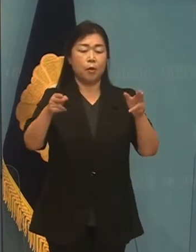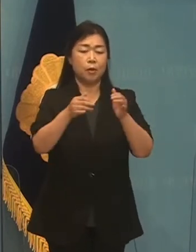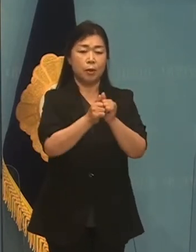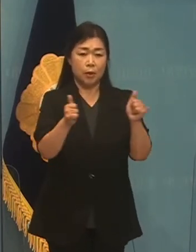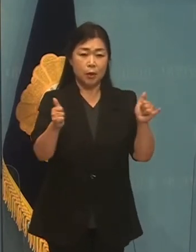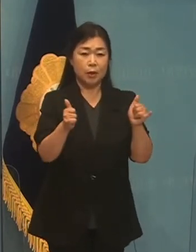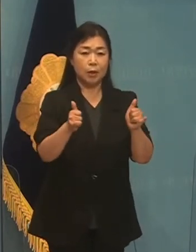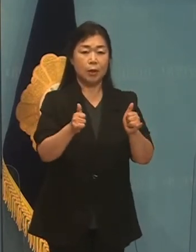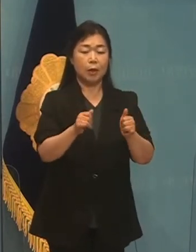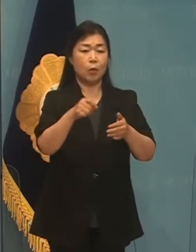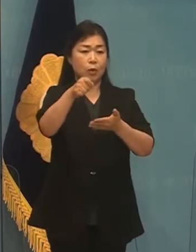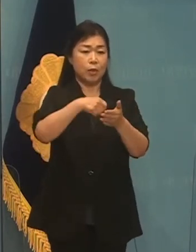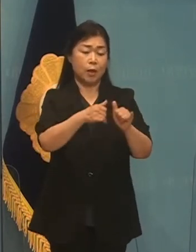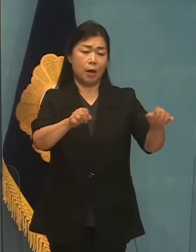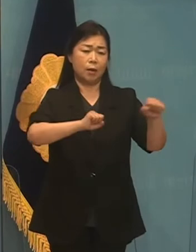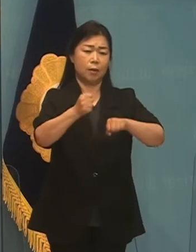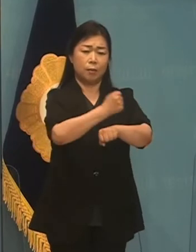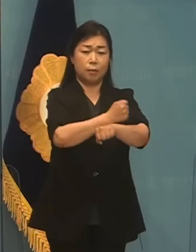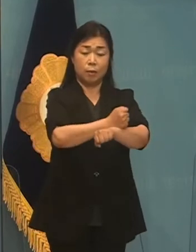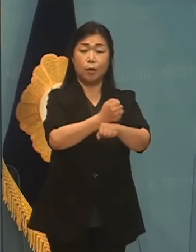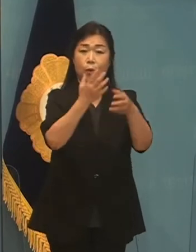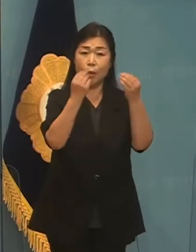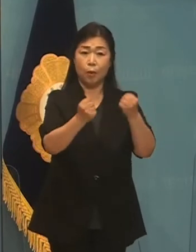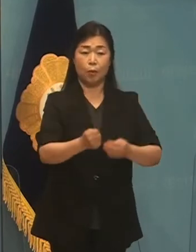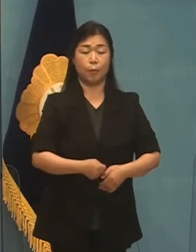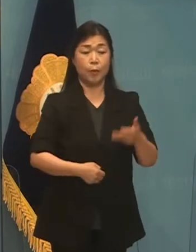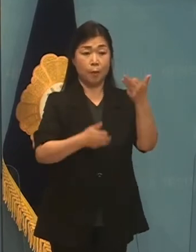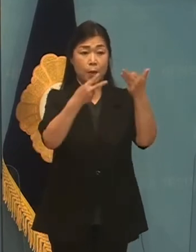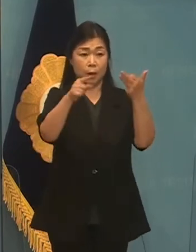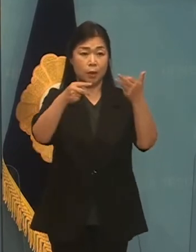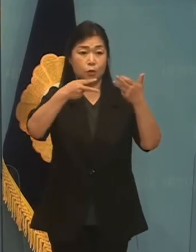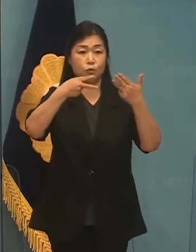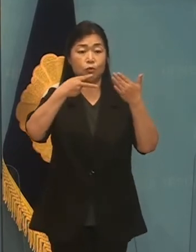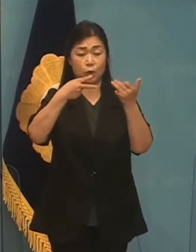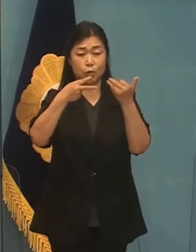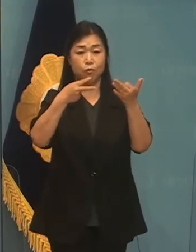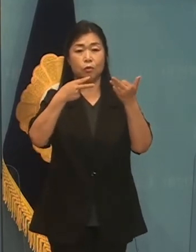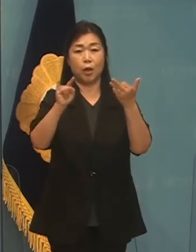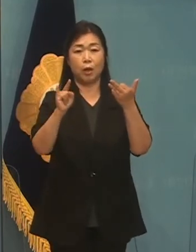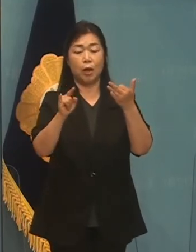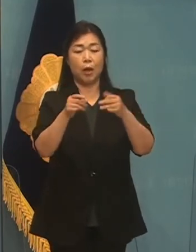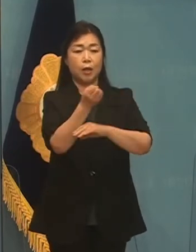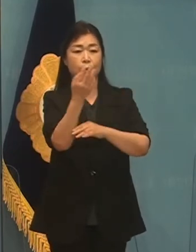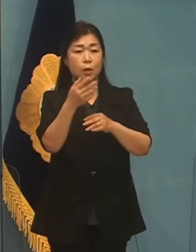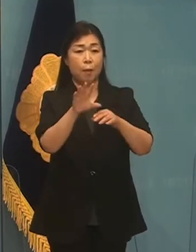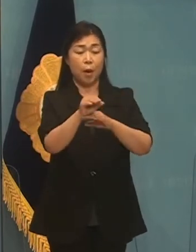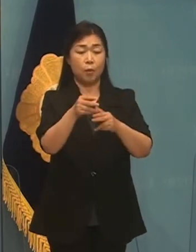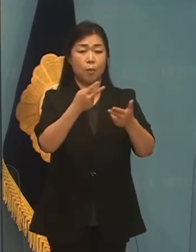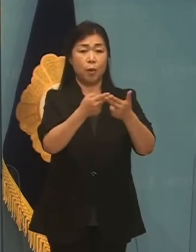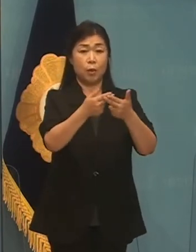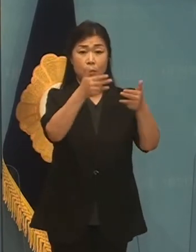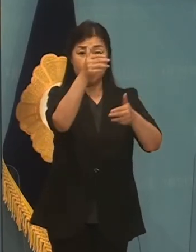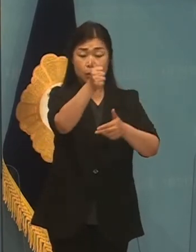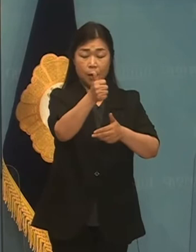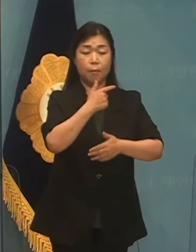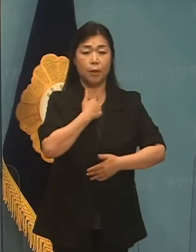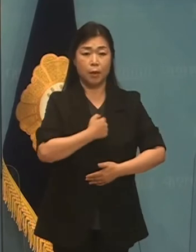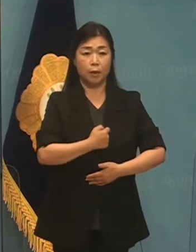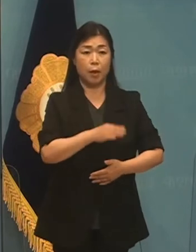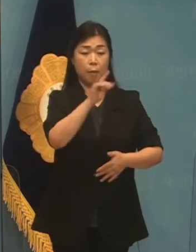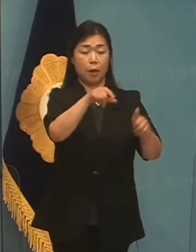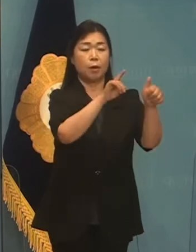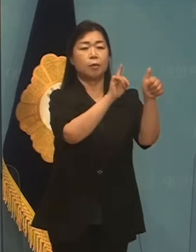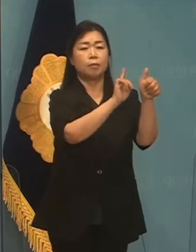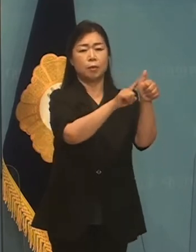편집인, 대리자로 활약했고 제18대 한국신문방송 편집인협회장을 지냈습니다. 박 상임